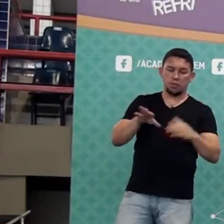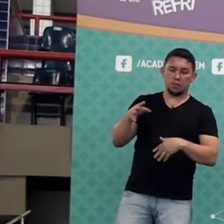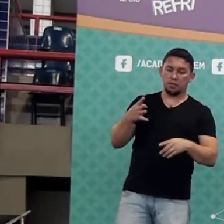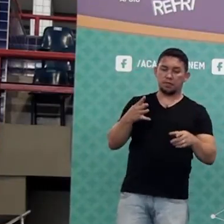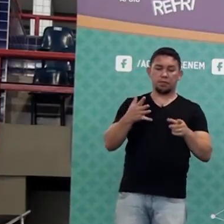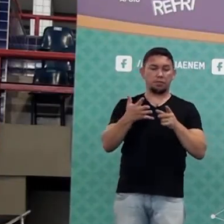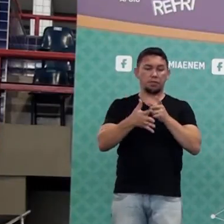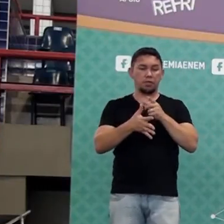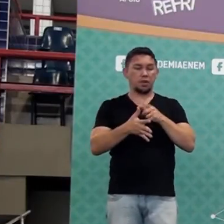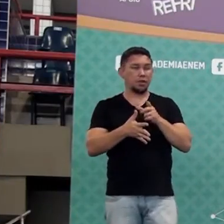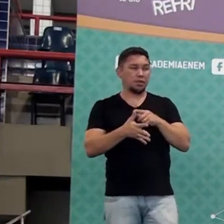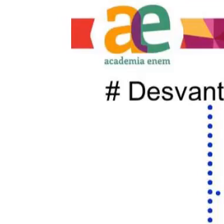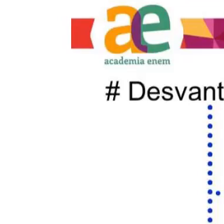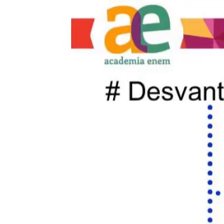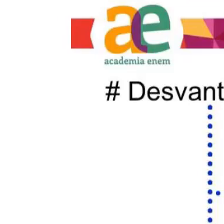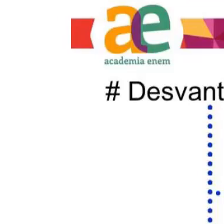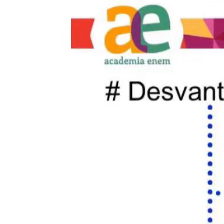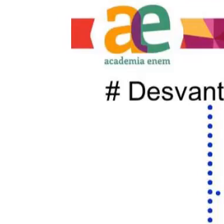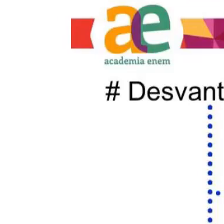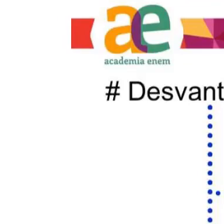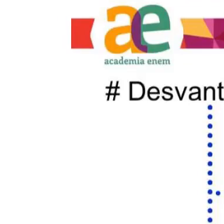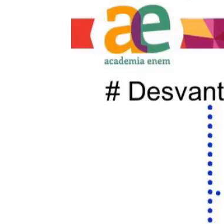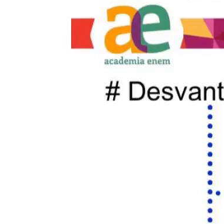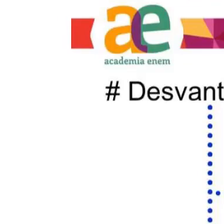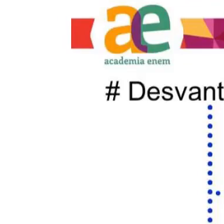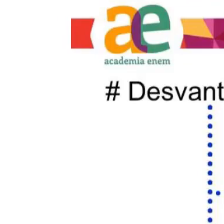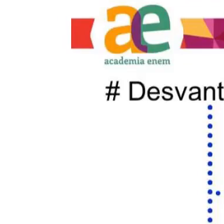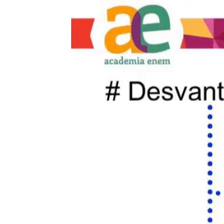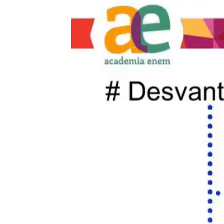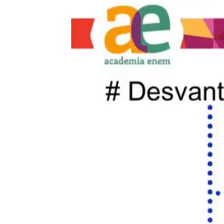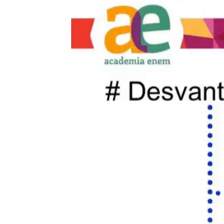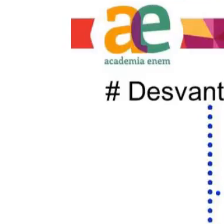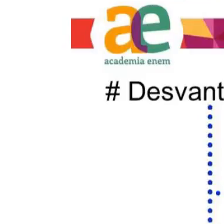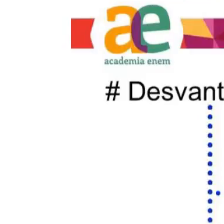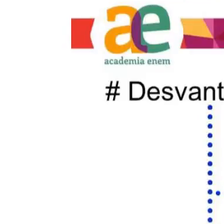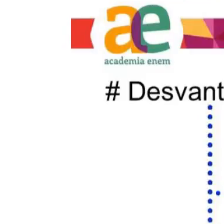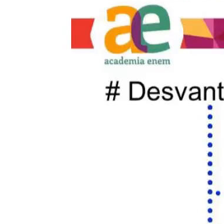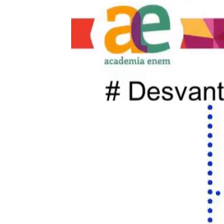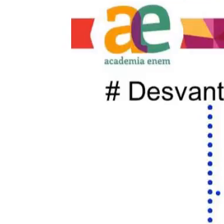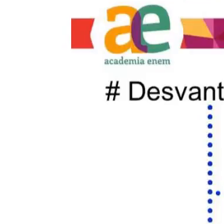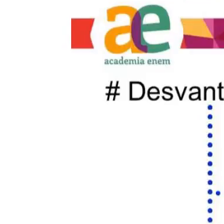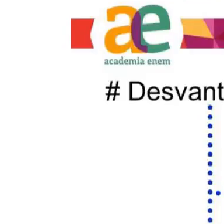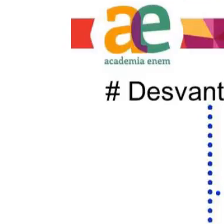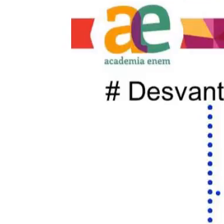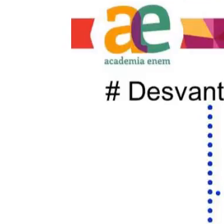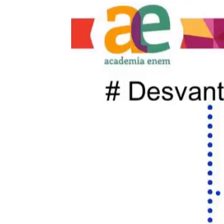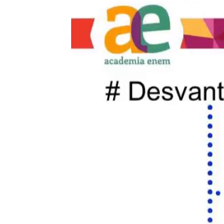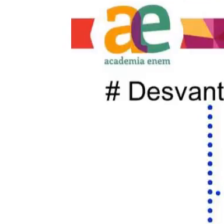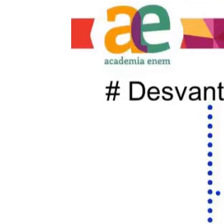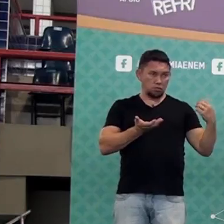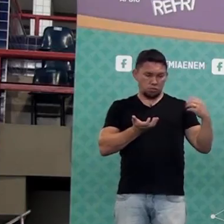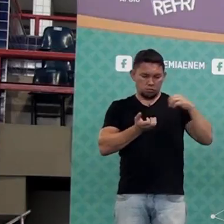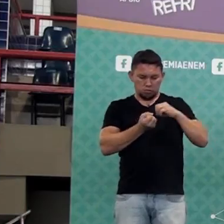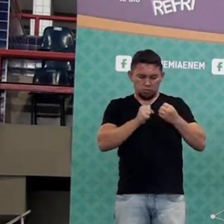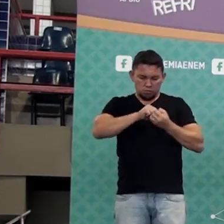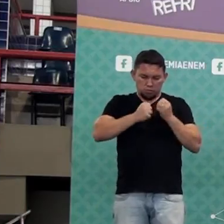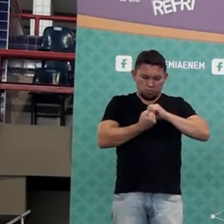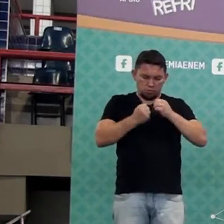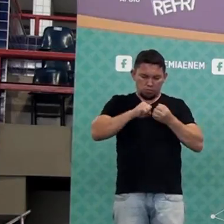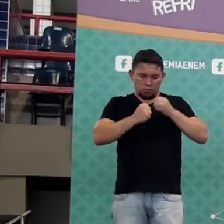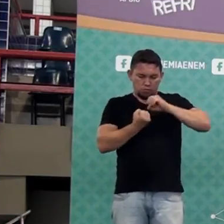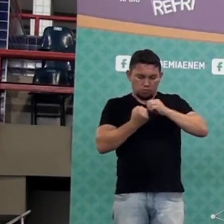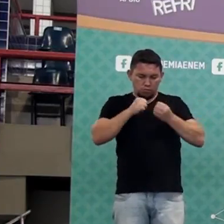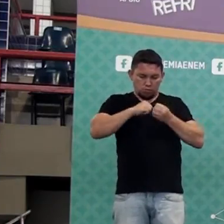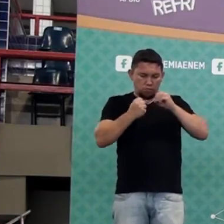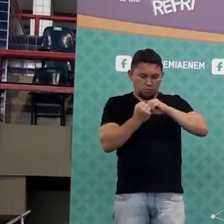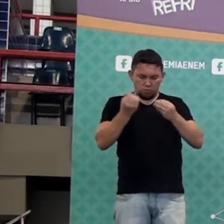são os resíduos nucleares. Os elementos que são formados a partir da fissão, eles são radioativos.